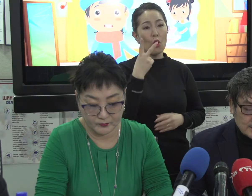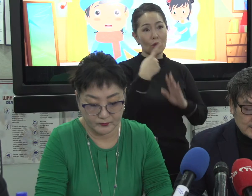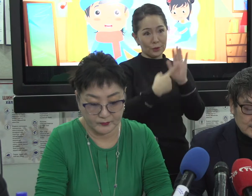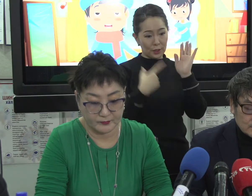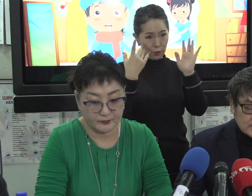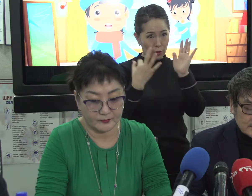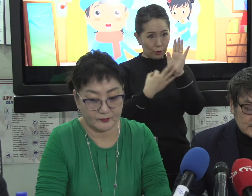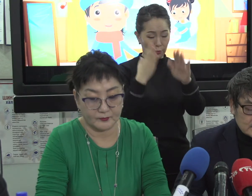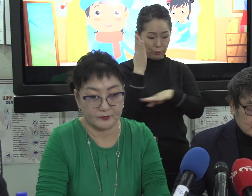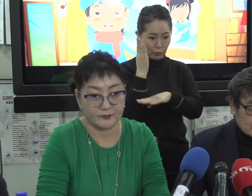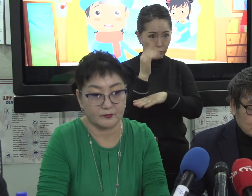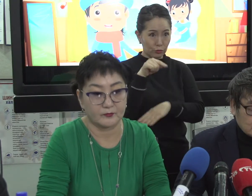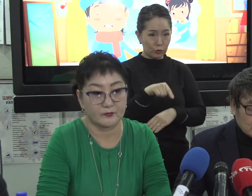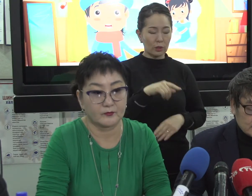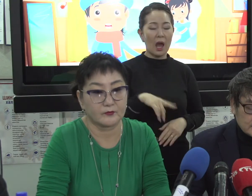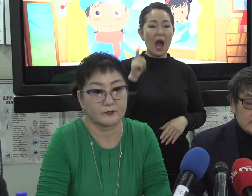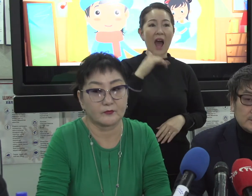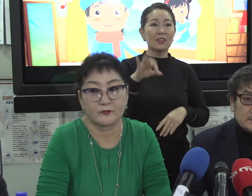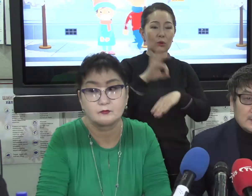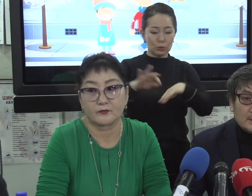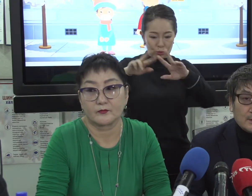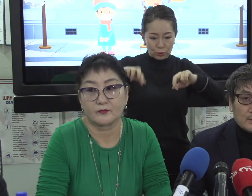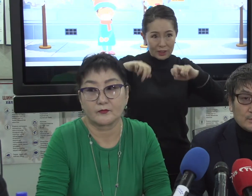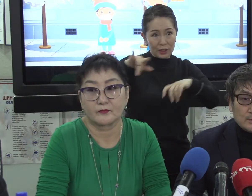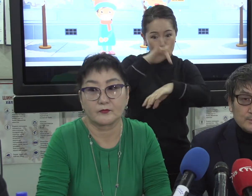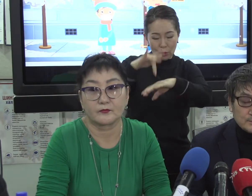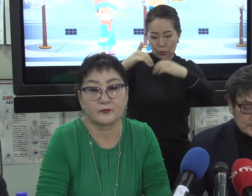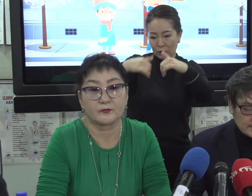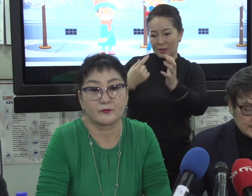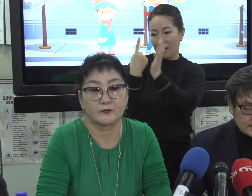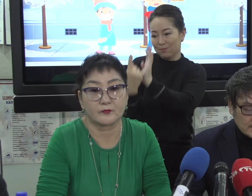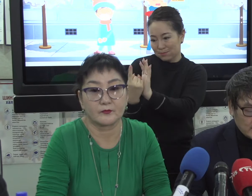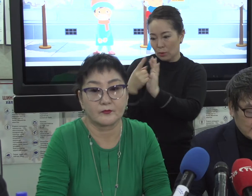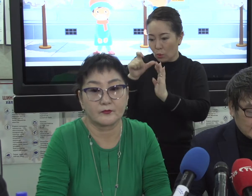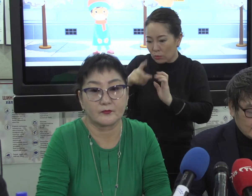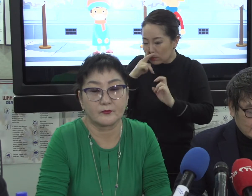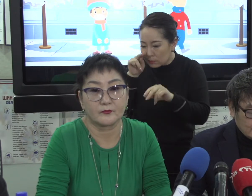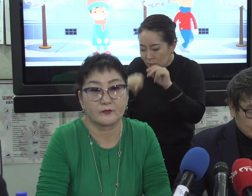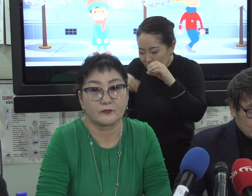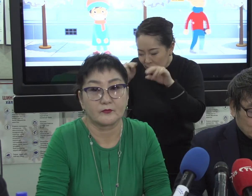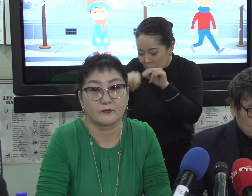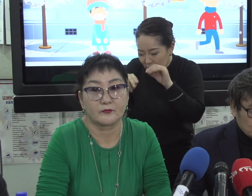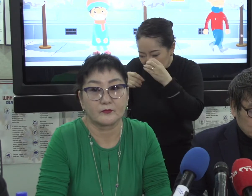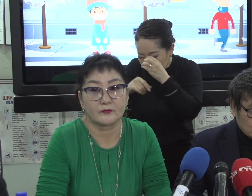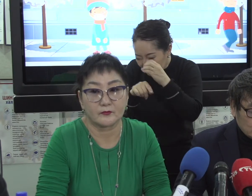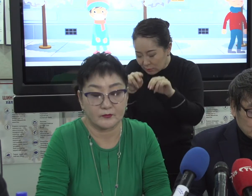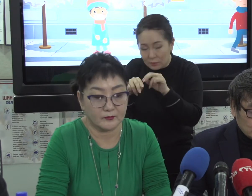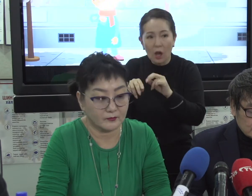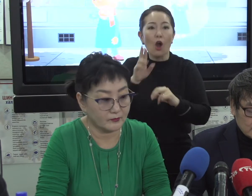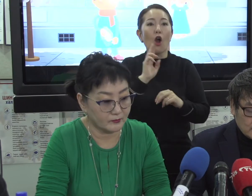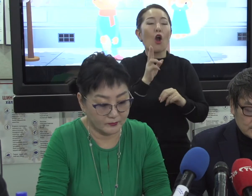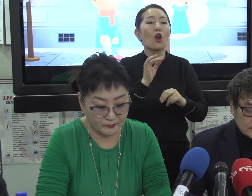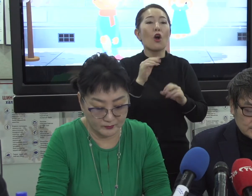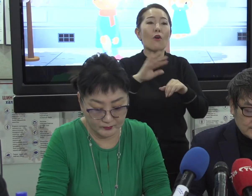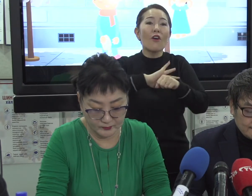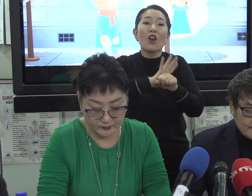хөсвөтөд тусгаарлагдсан 5 тохиолдлын шинжилгээнд коронавирус илрээгүй. 2020 оны 2